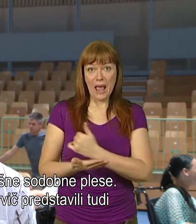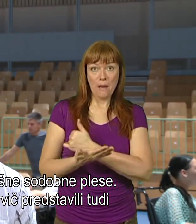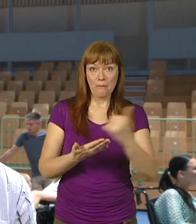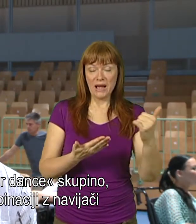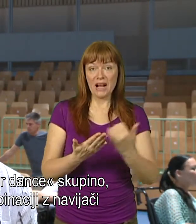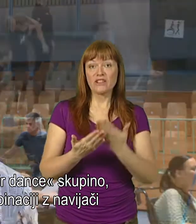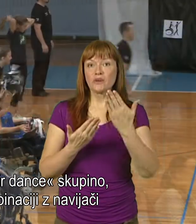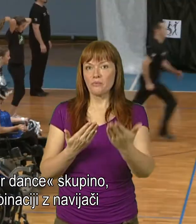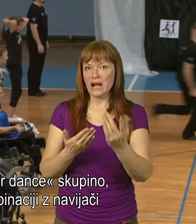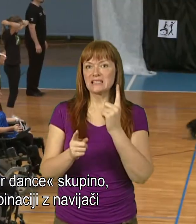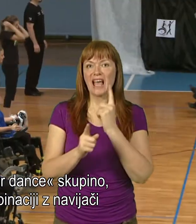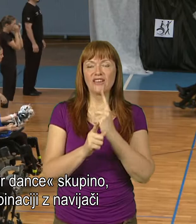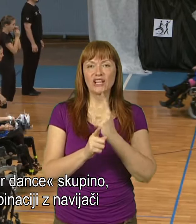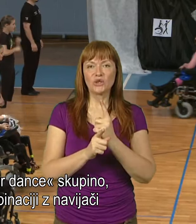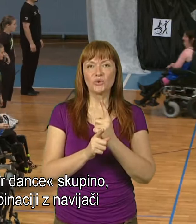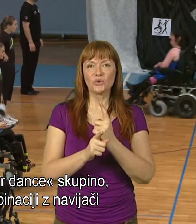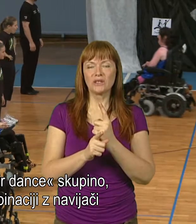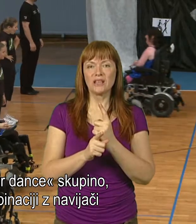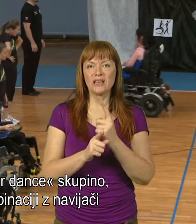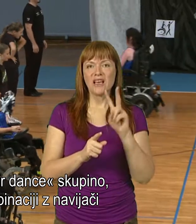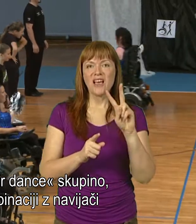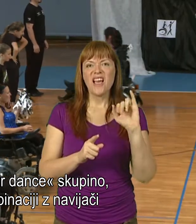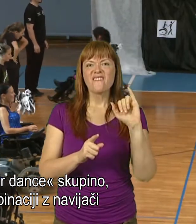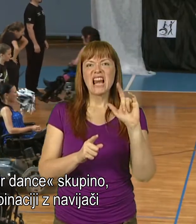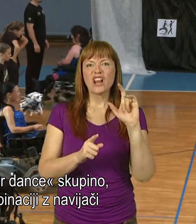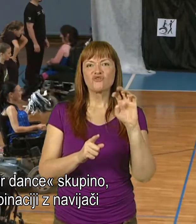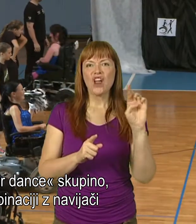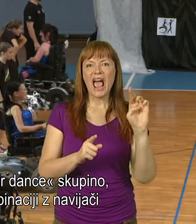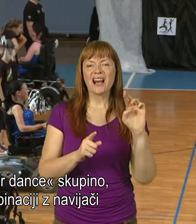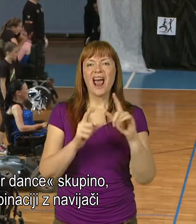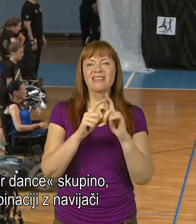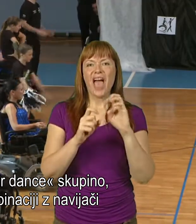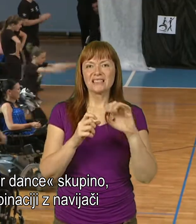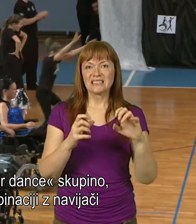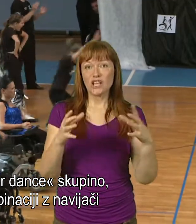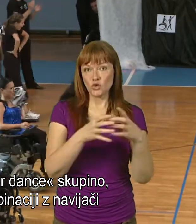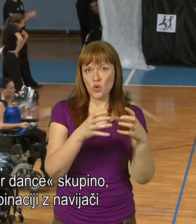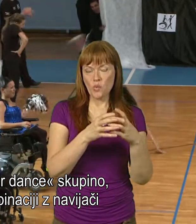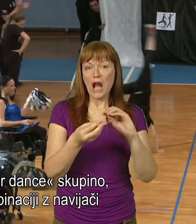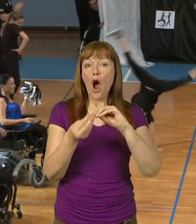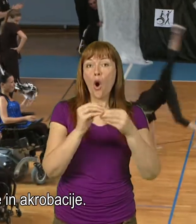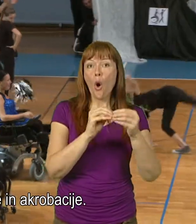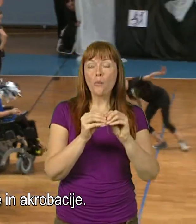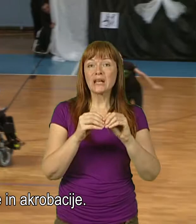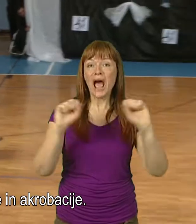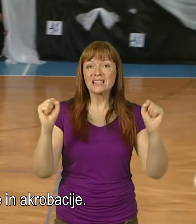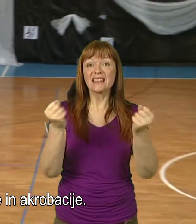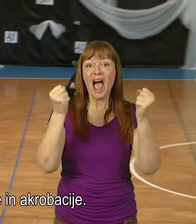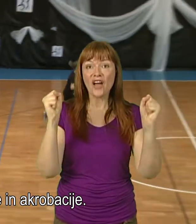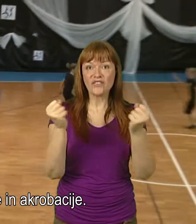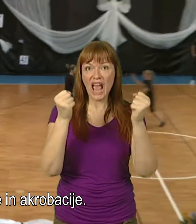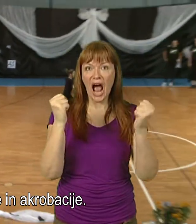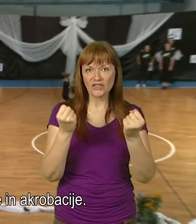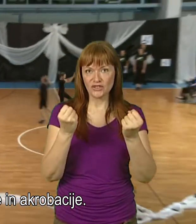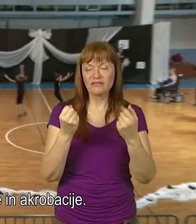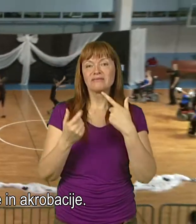predstavili tudi prvo wheelchair dance skupino, in se pravi, da smo v kombinaciji z navijači, tako da